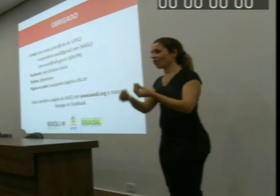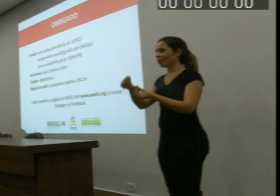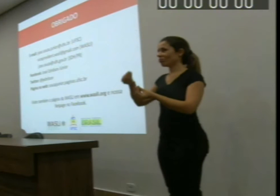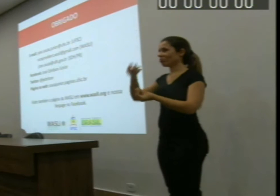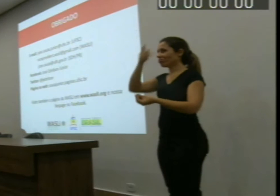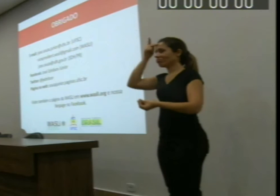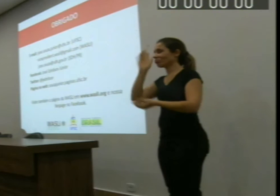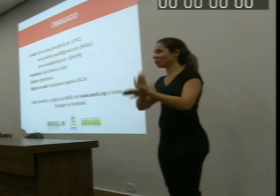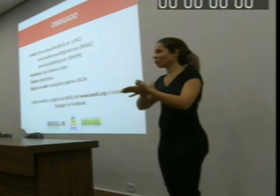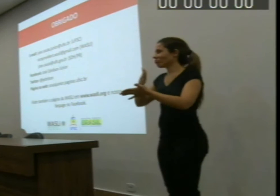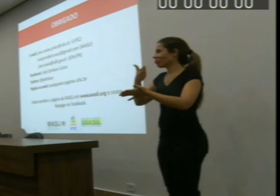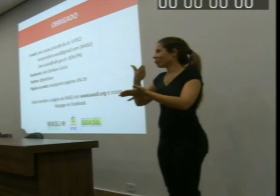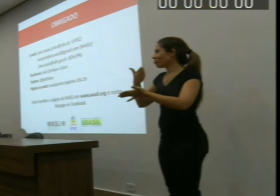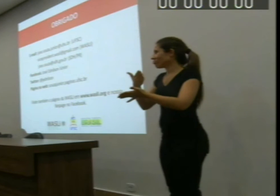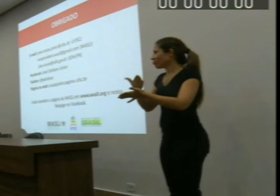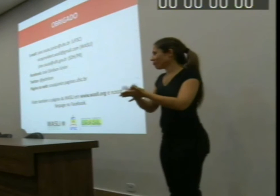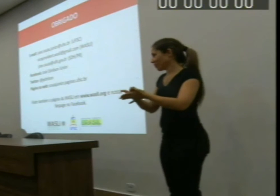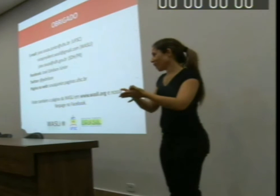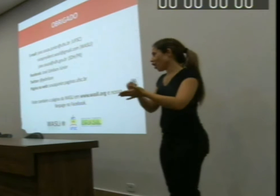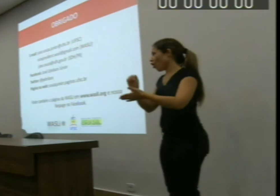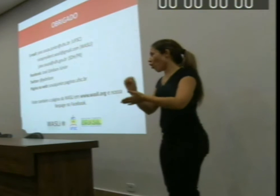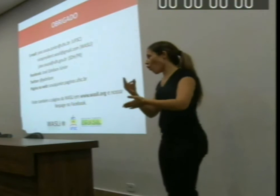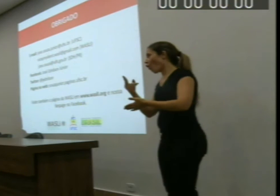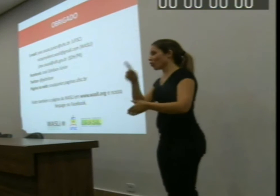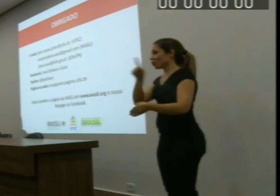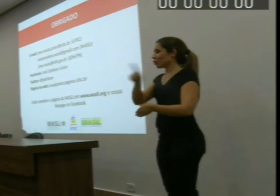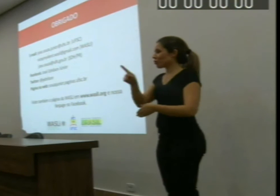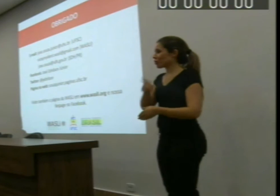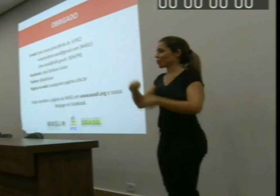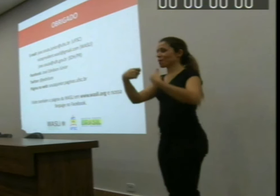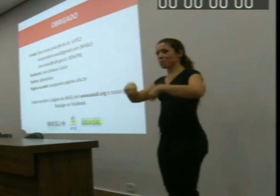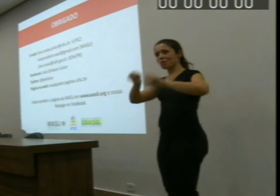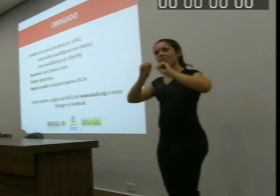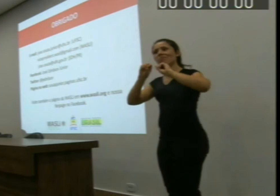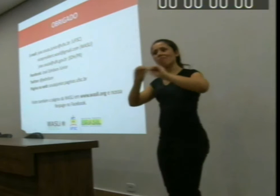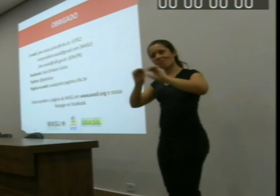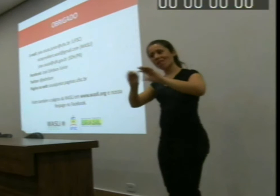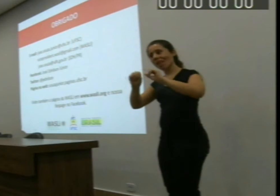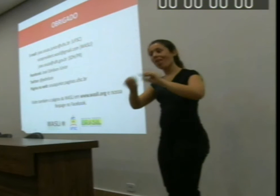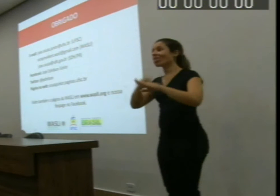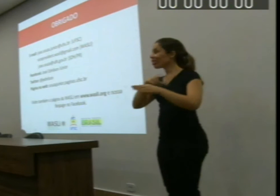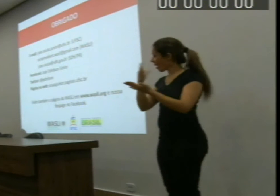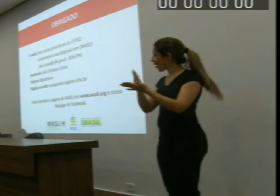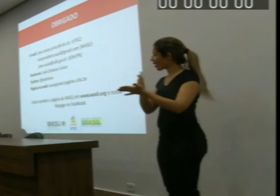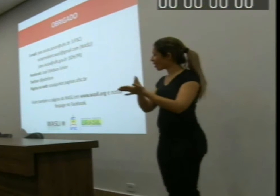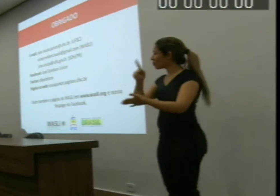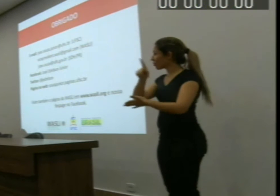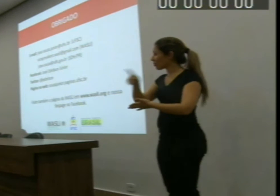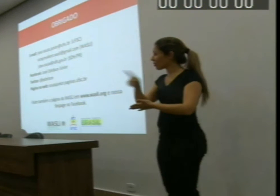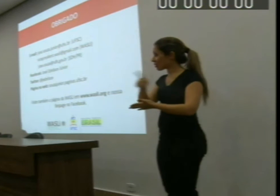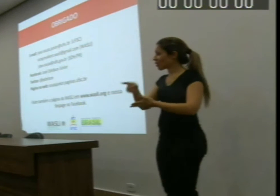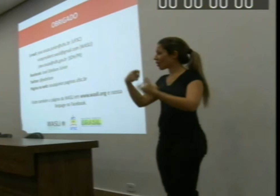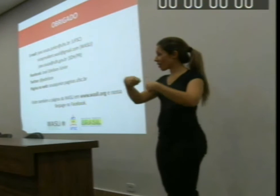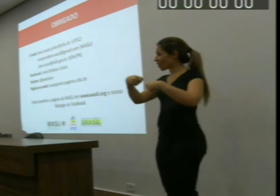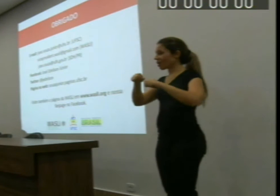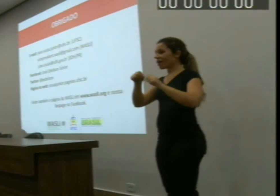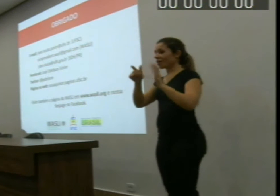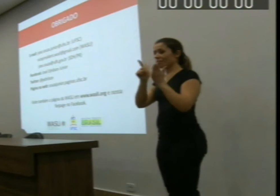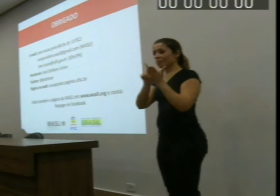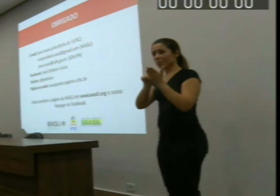rede em geral é determinado o que que eles devem ensinar não é determinado o conteúdo é determinado às vezes